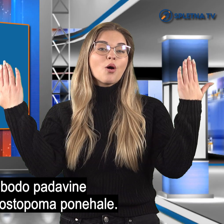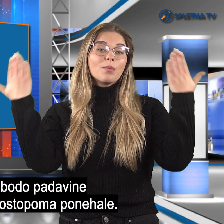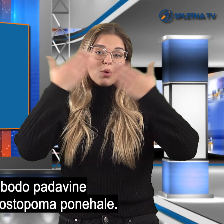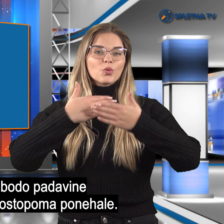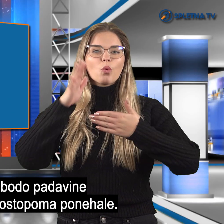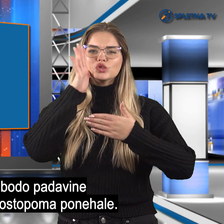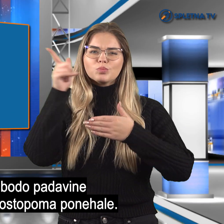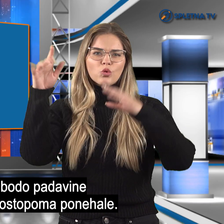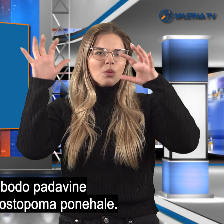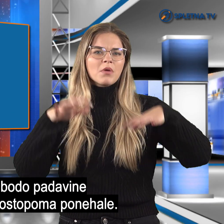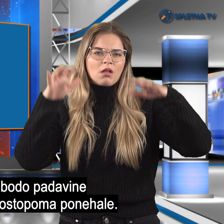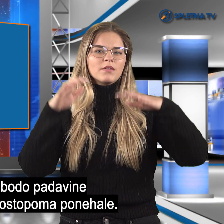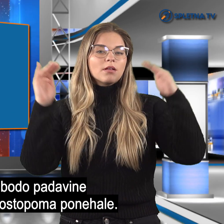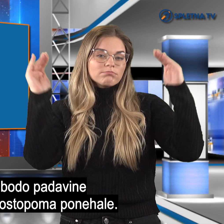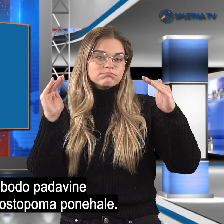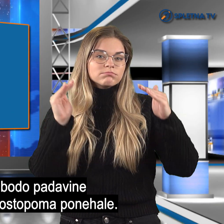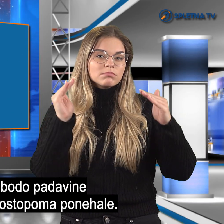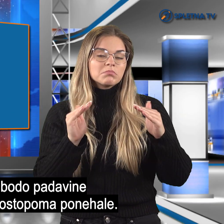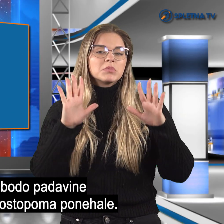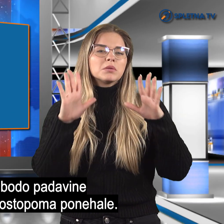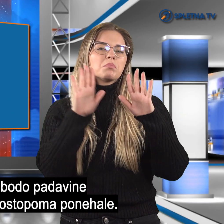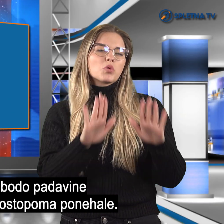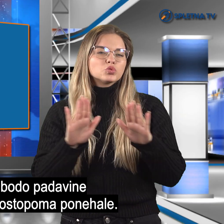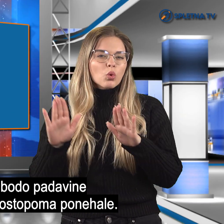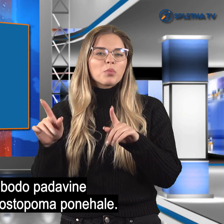Ponoči bodo padavine oslabele in postopoma ponehale.